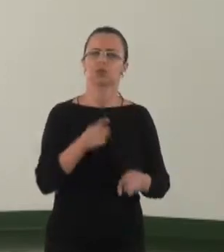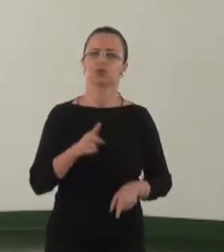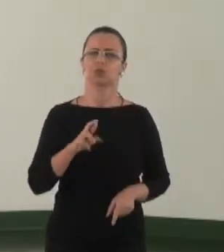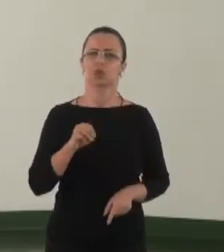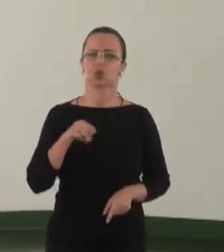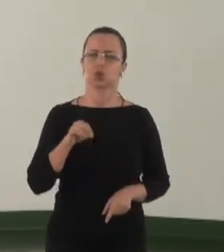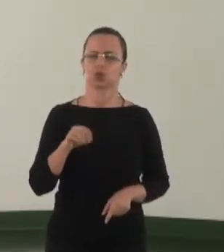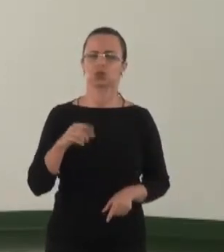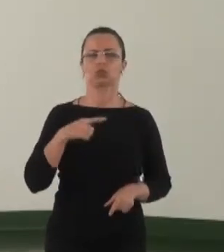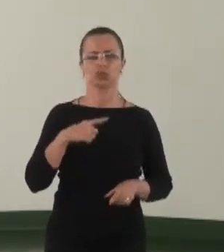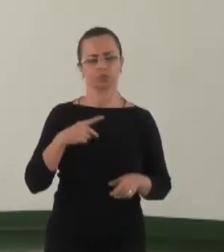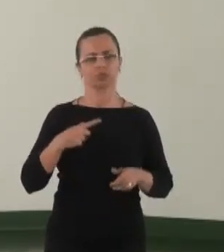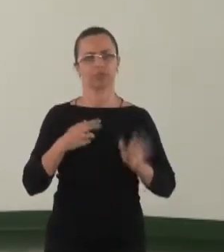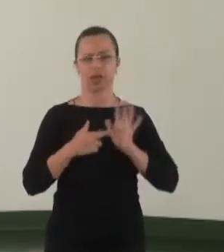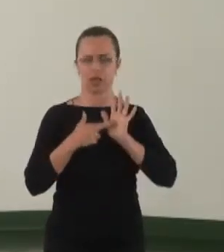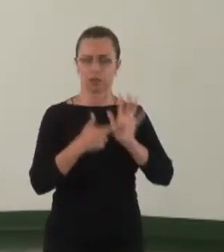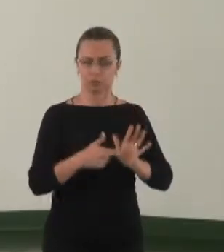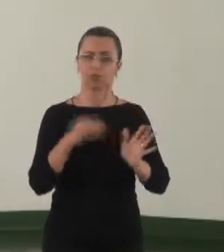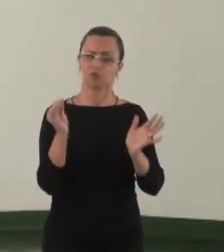população negra, a população indígena.